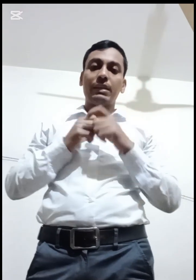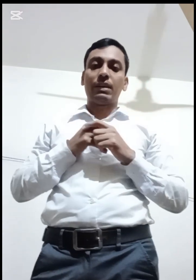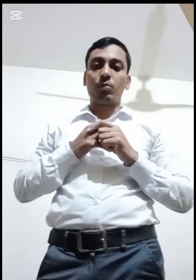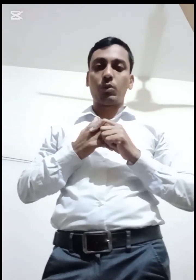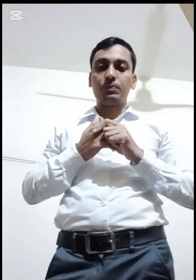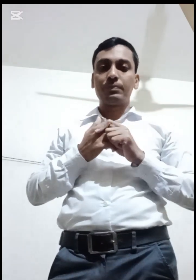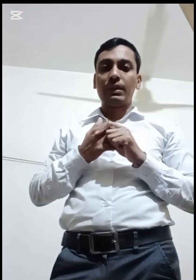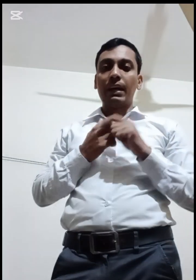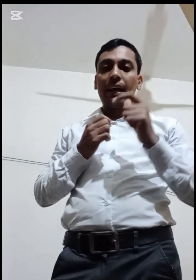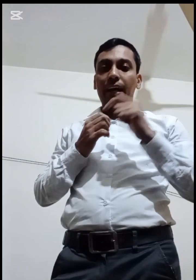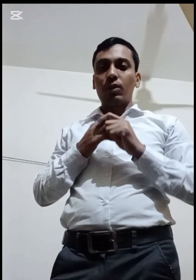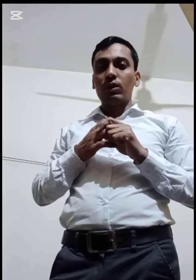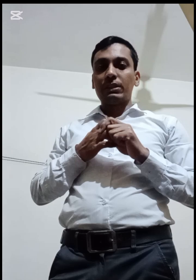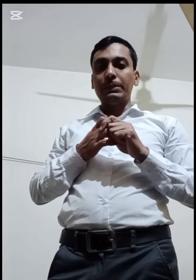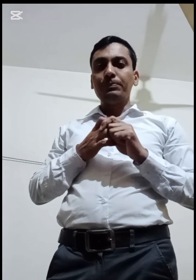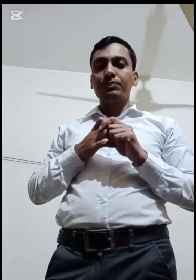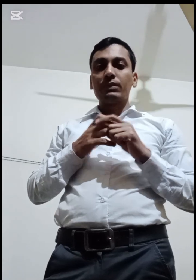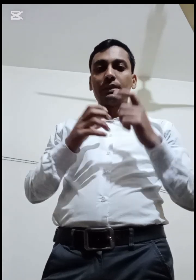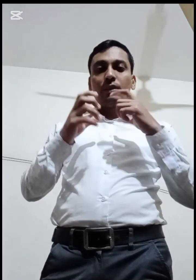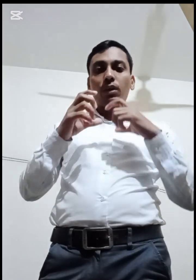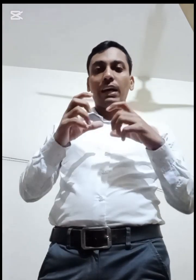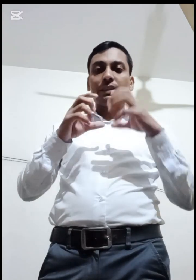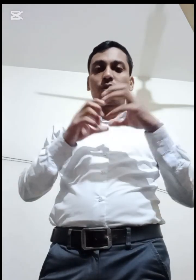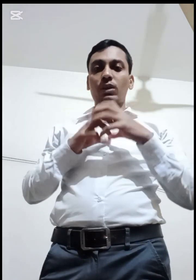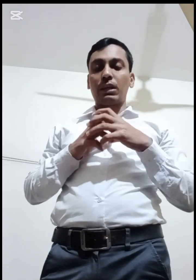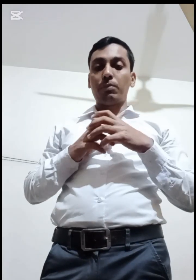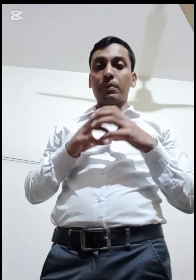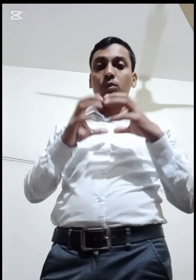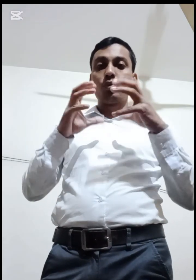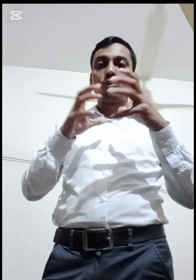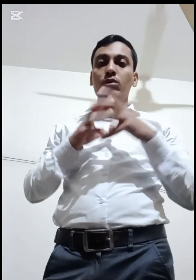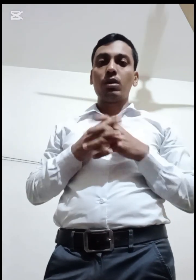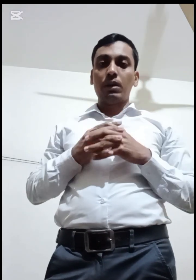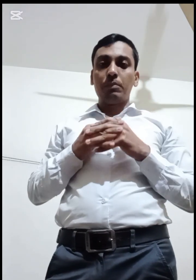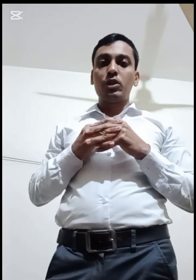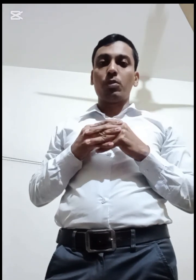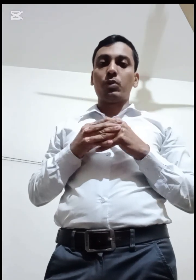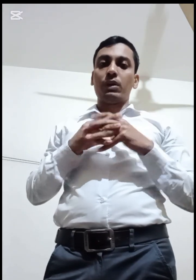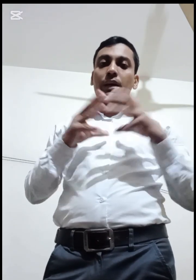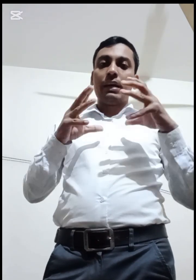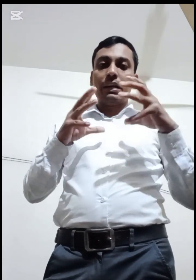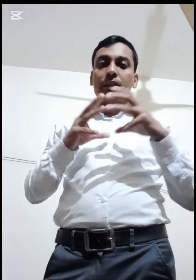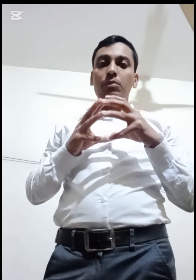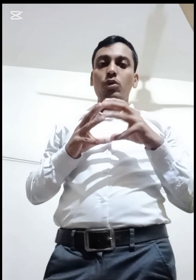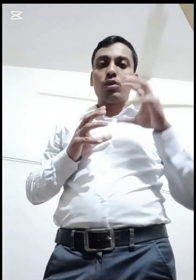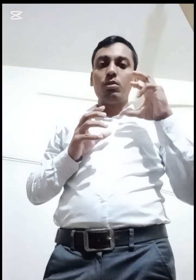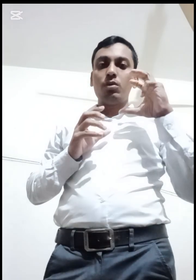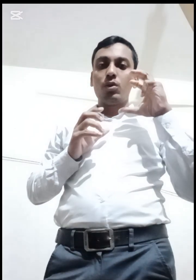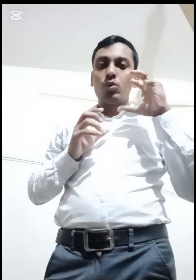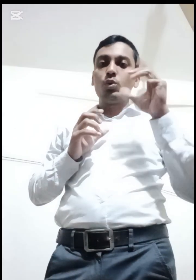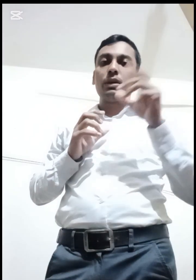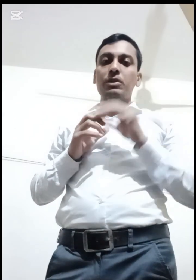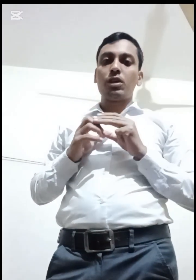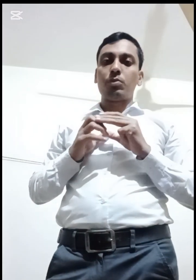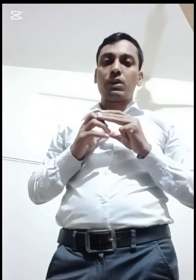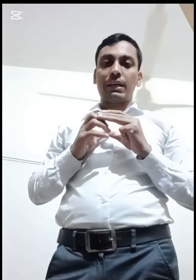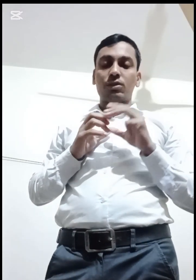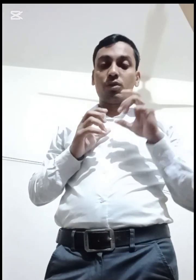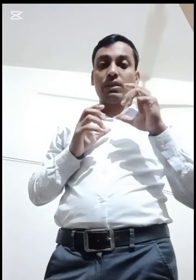এইটার উপর। এখন আসি যে এগুলো কাজ করে কিভাবে, কোন কোন বিষয়ের উপর। এইটা মূলত দুইটা বিষয়ের উপর কাজ করে